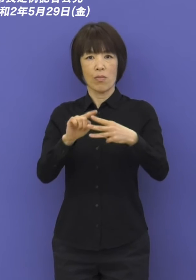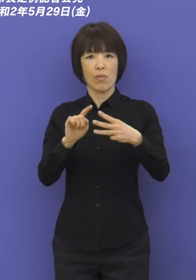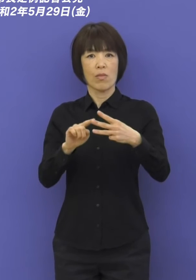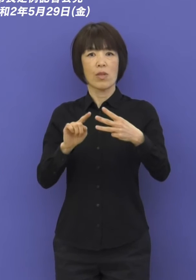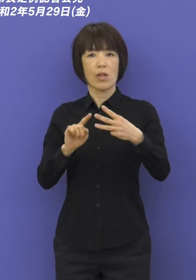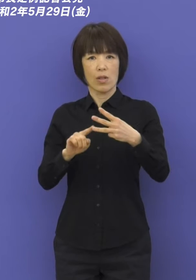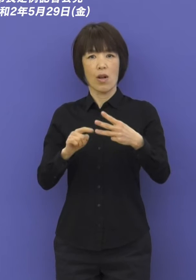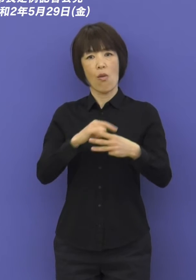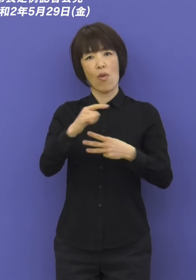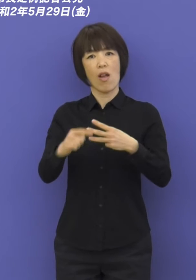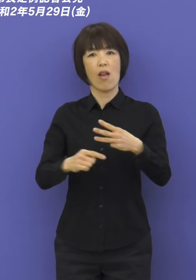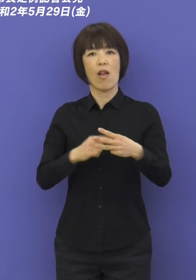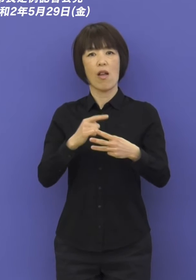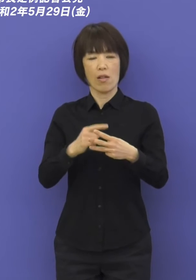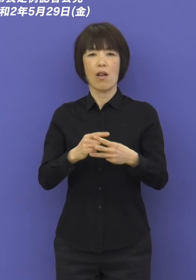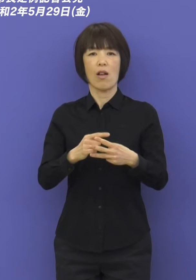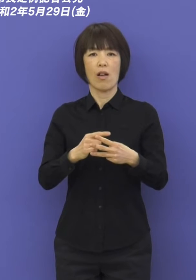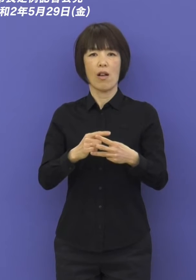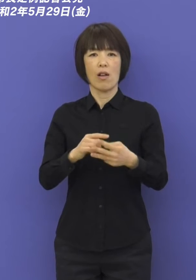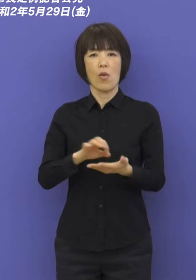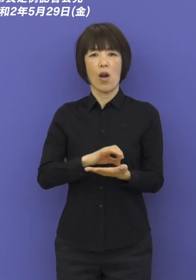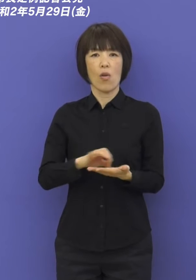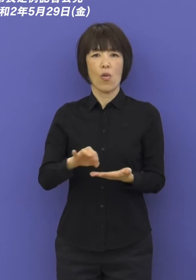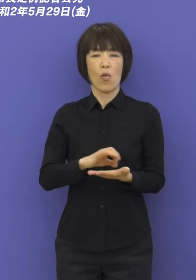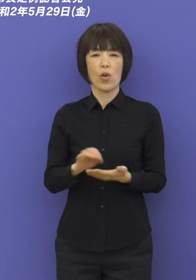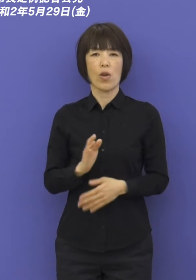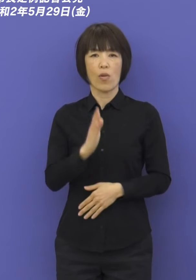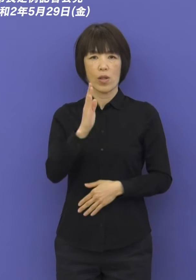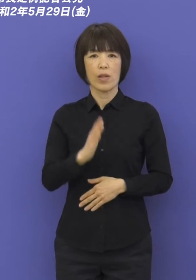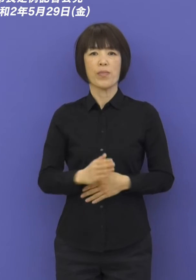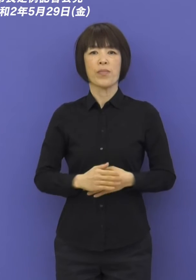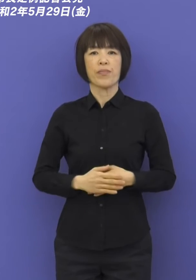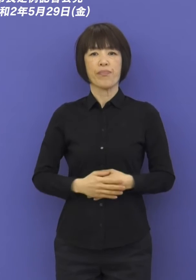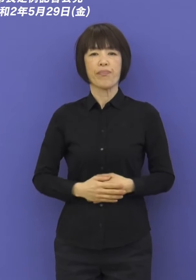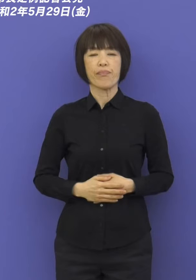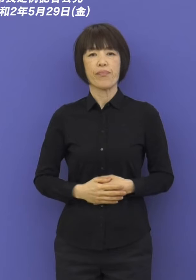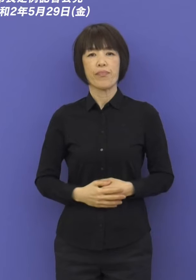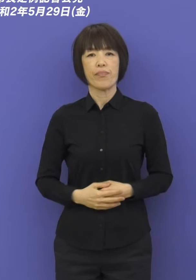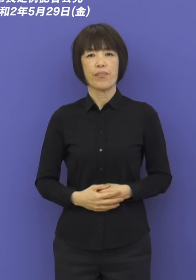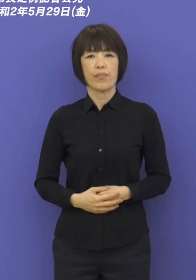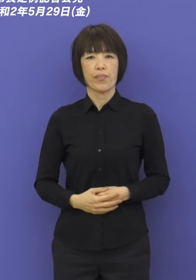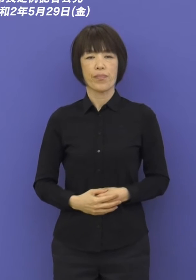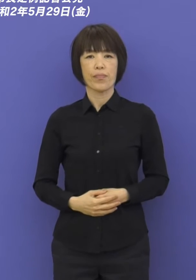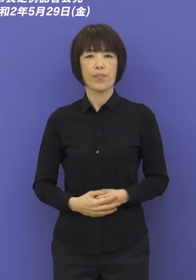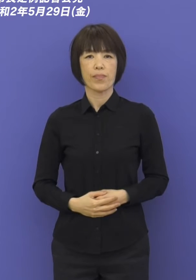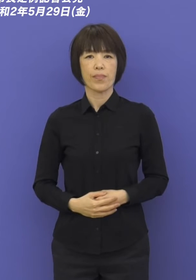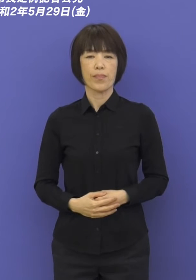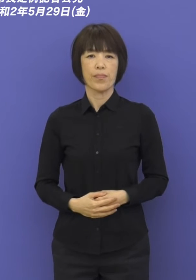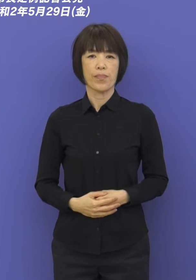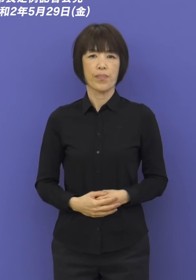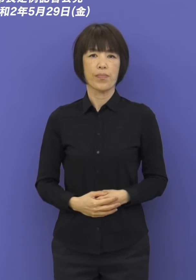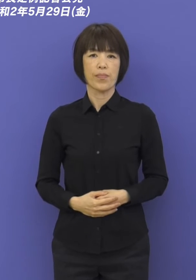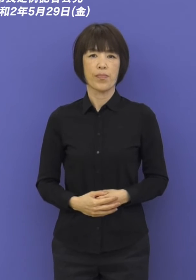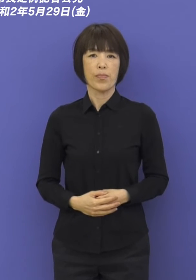め、ボートレース大村の場外発売場をご利用いただきますようお願いいたします。